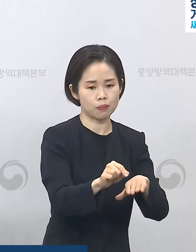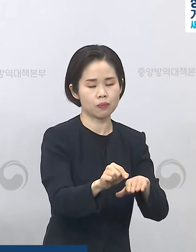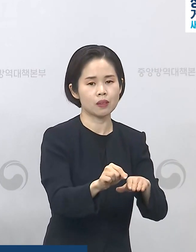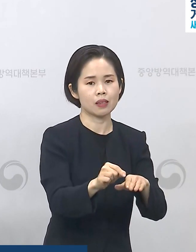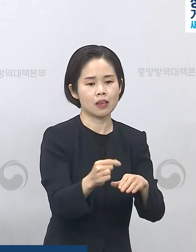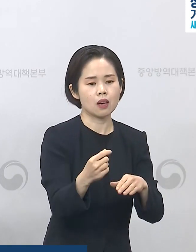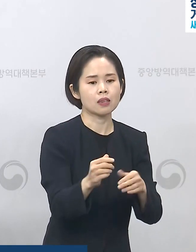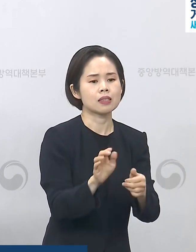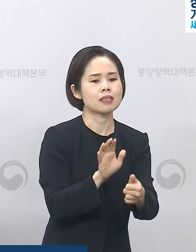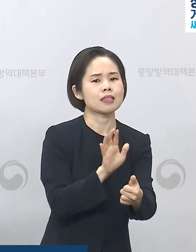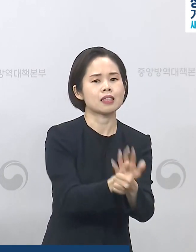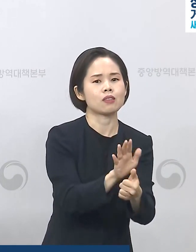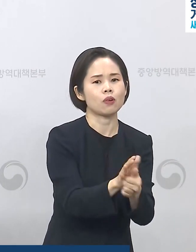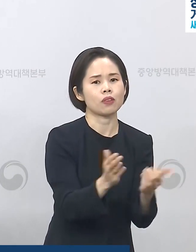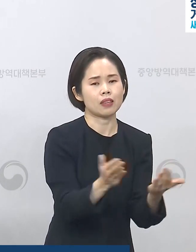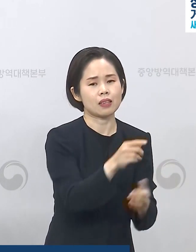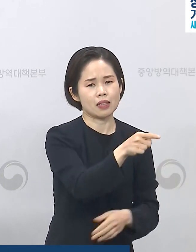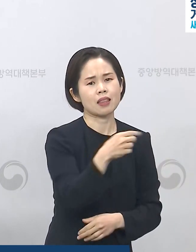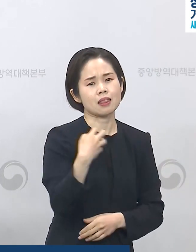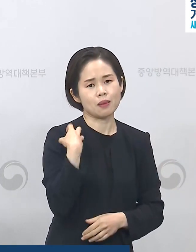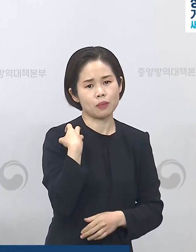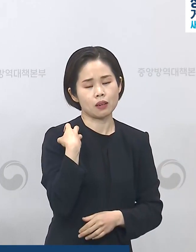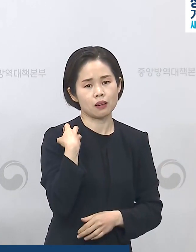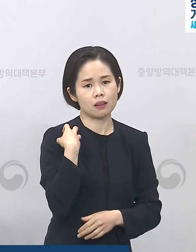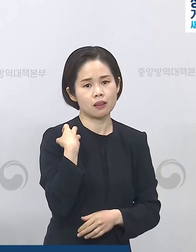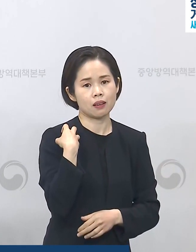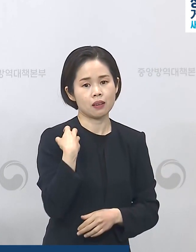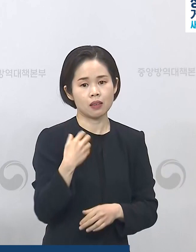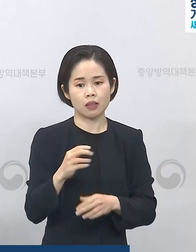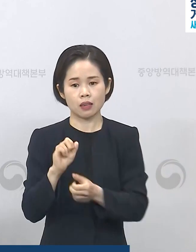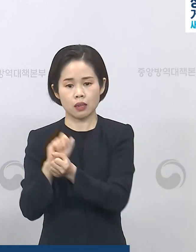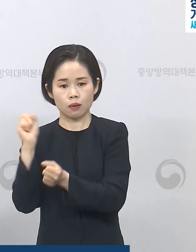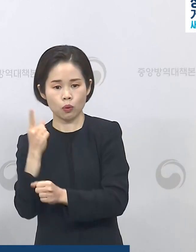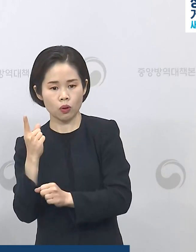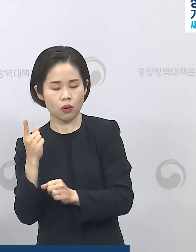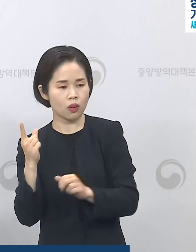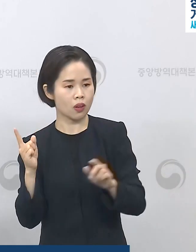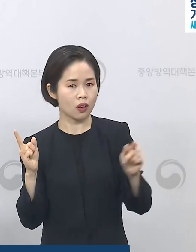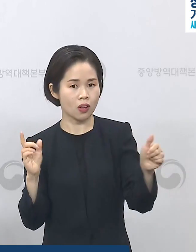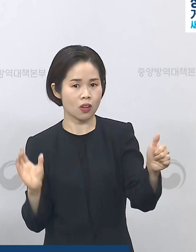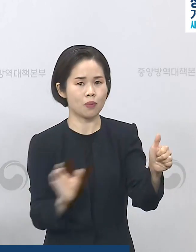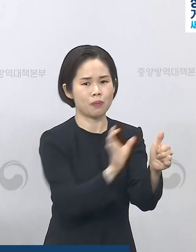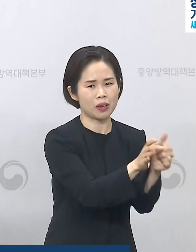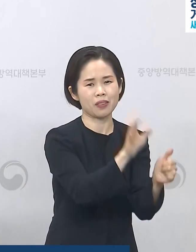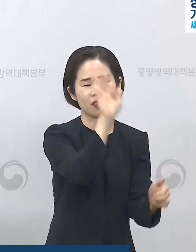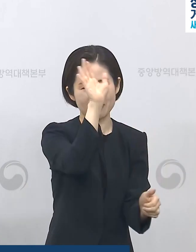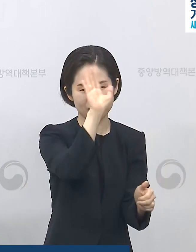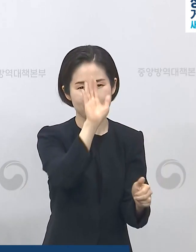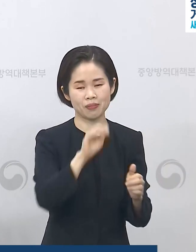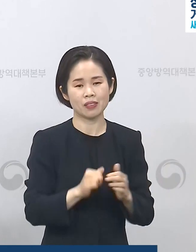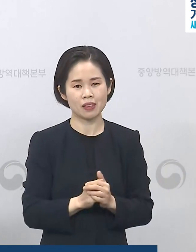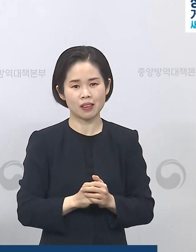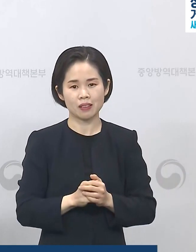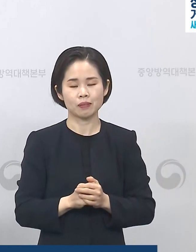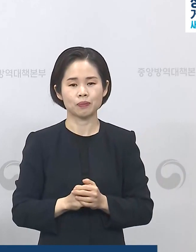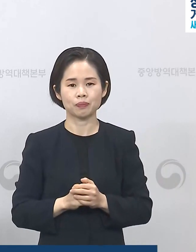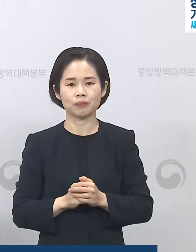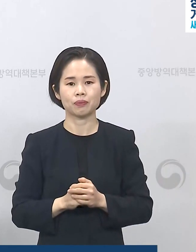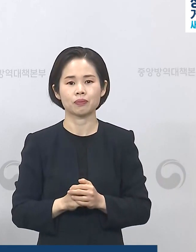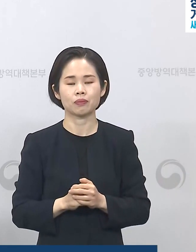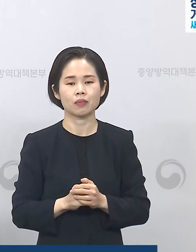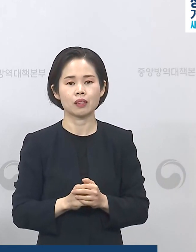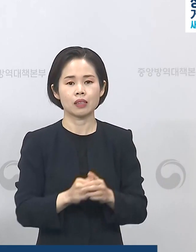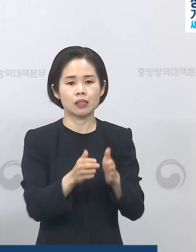업무를 담당을 하게 될 겁니다. 그래서 그 부분이 대체되는 개념이 아니고 일원화가 되는 것은 아니다라는 말씀드리고,